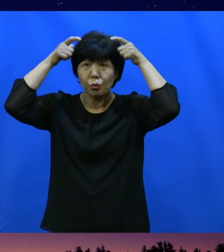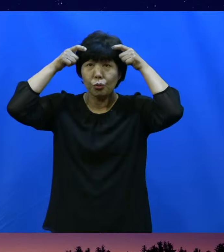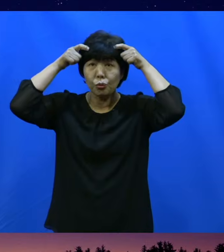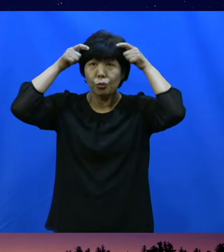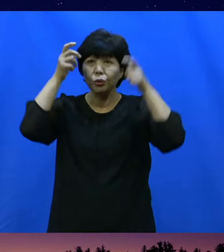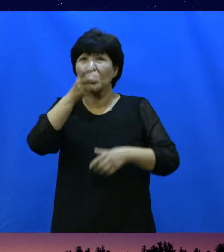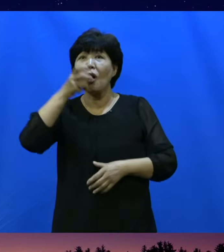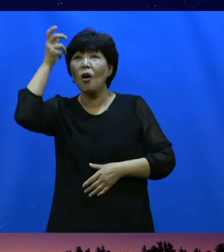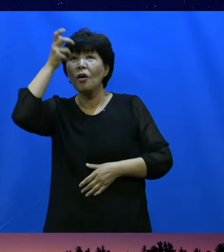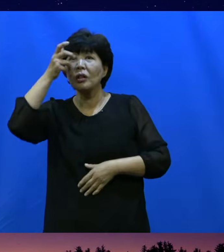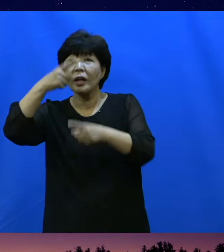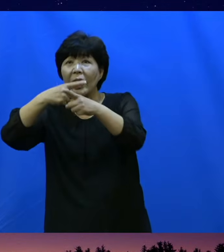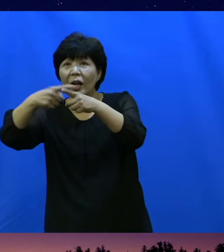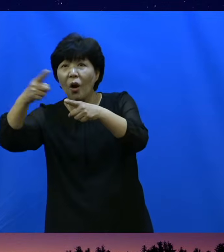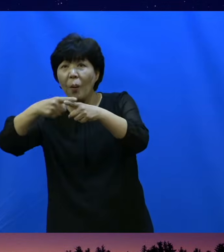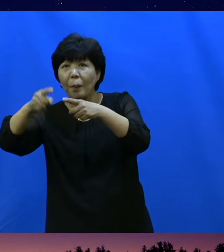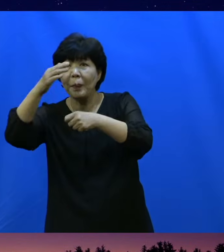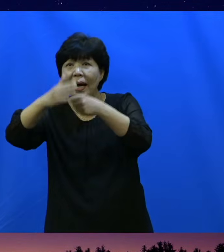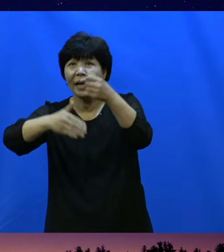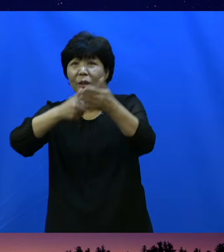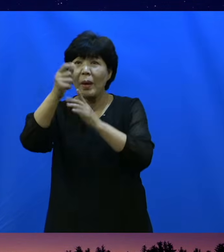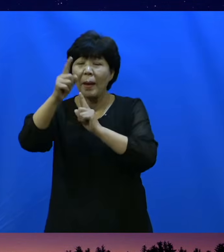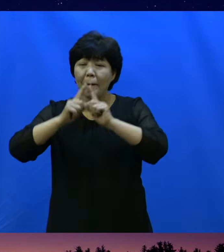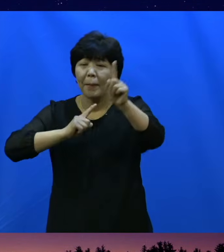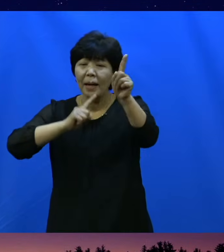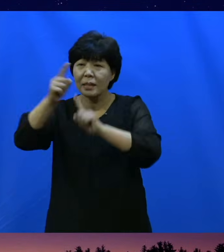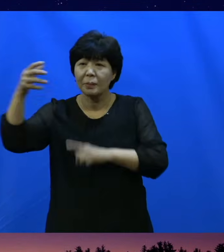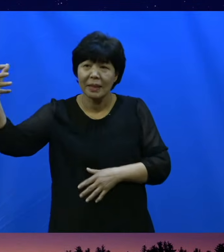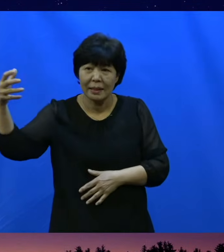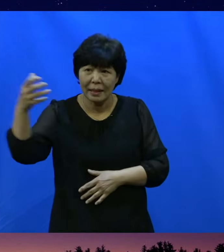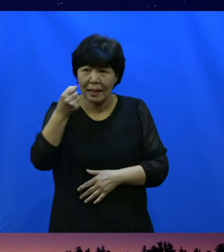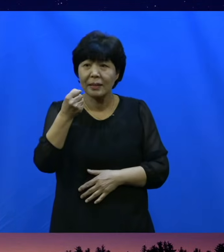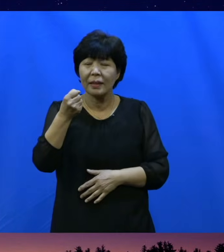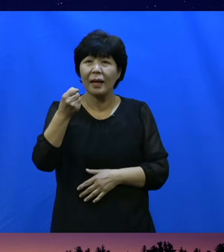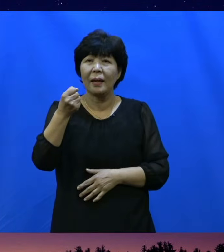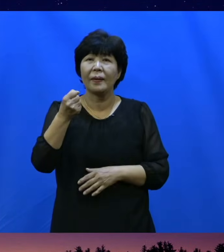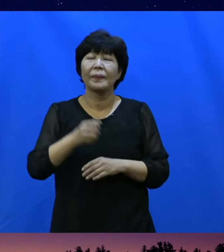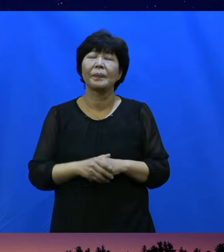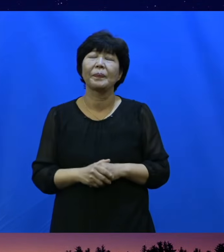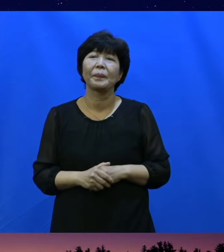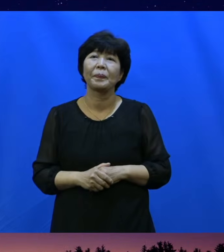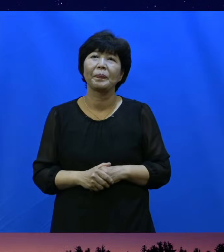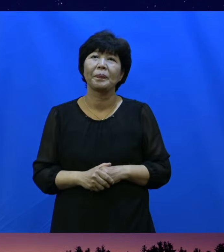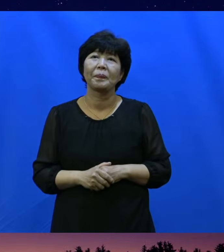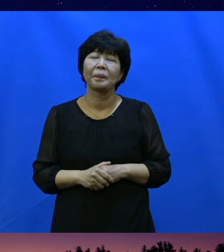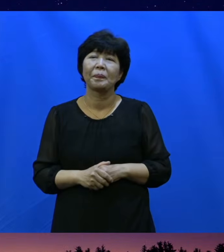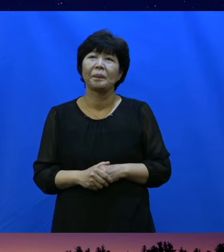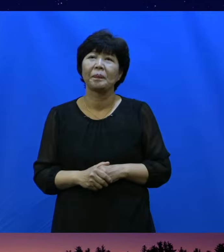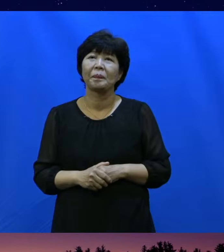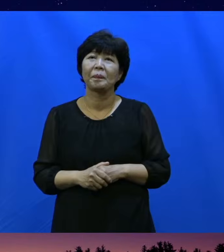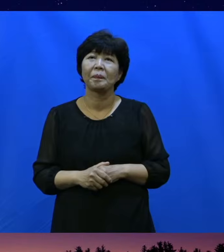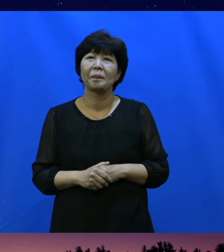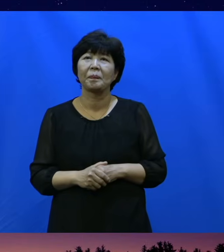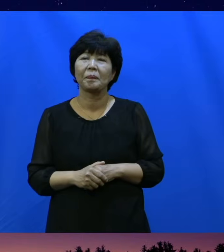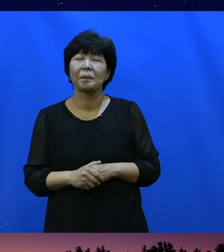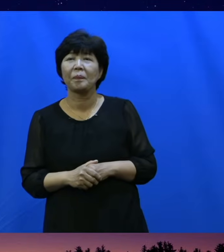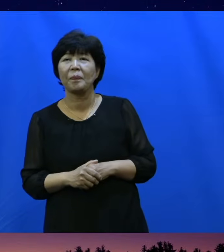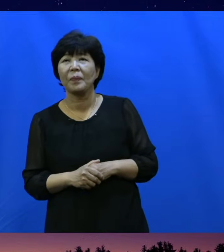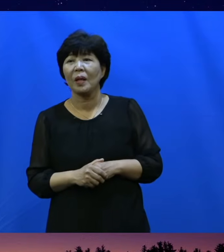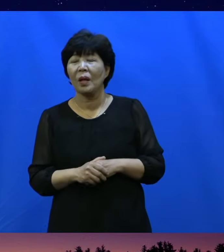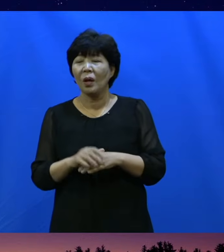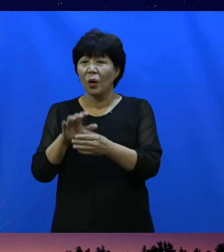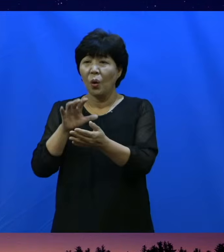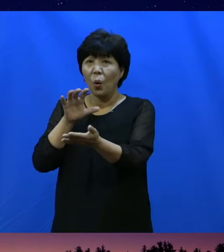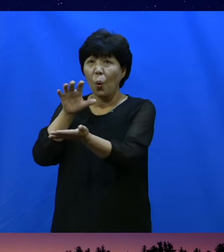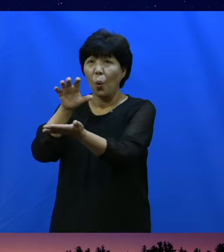가지라. 바울이 영적 전쟁에서 마지막 부분에 여러분 이 전신 갑주 외에